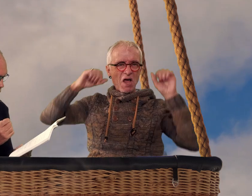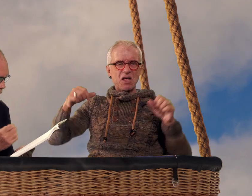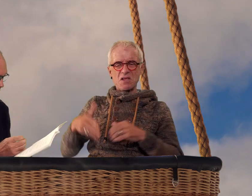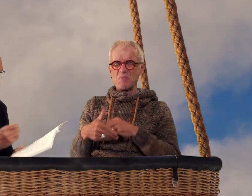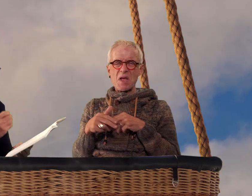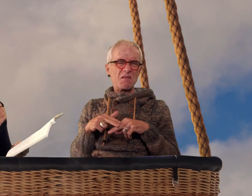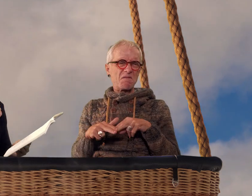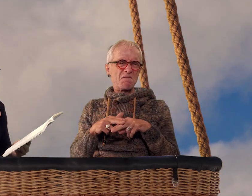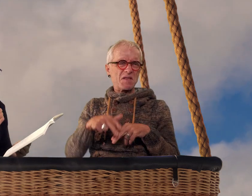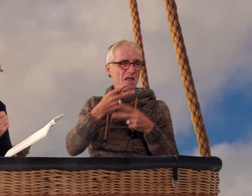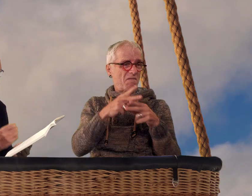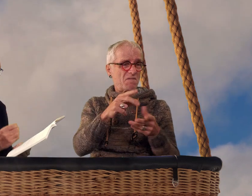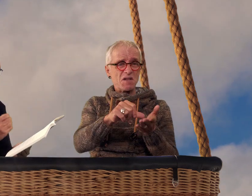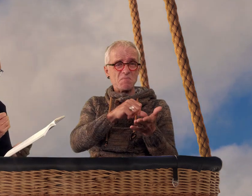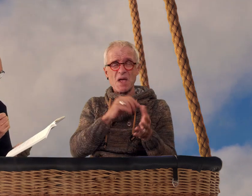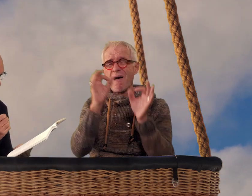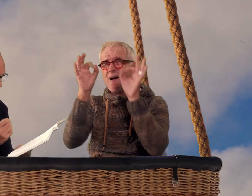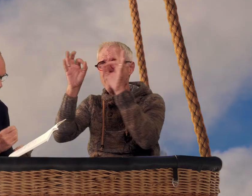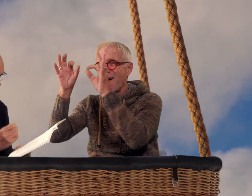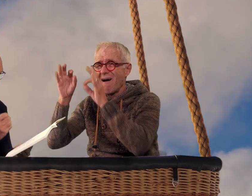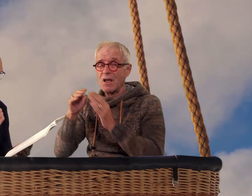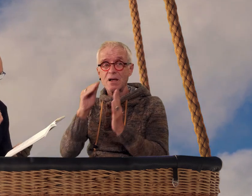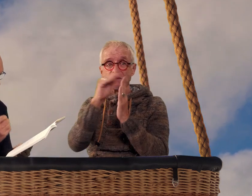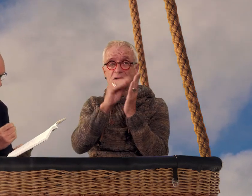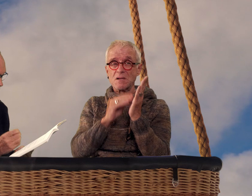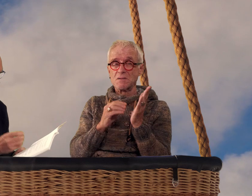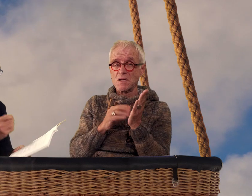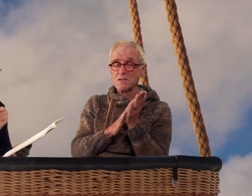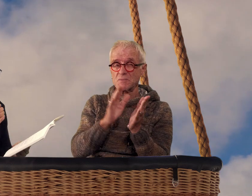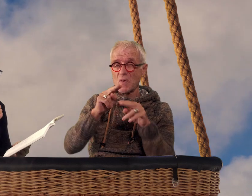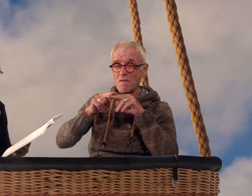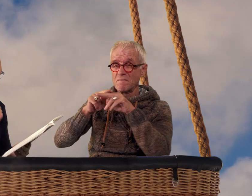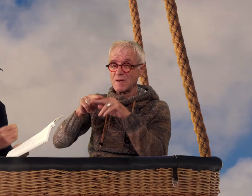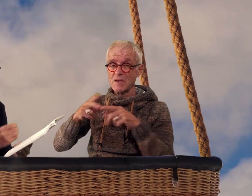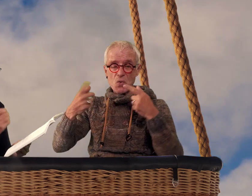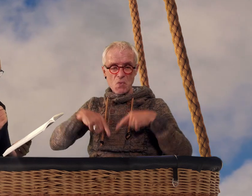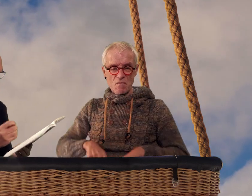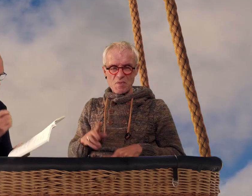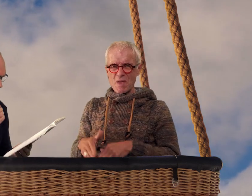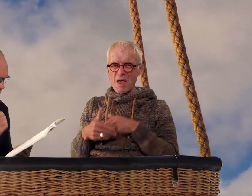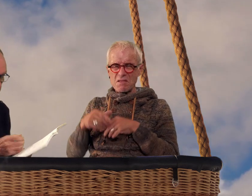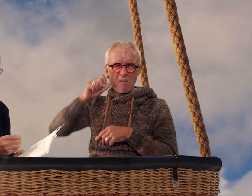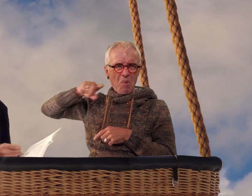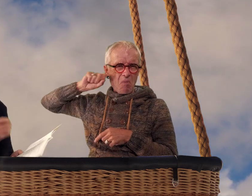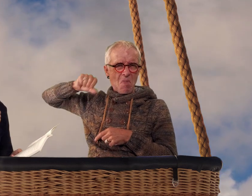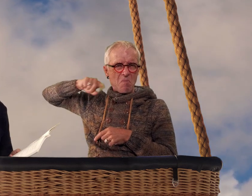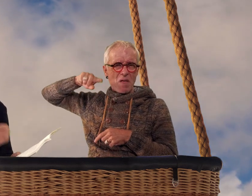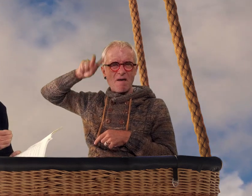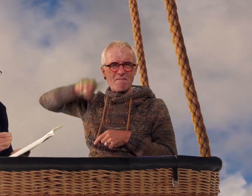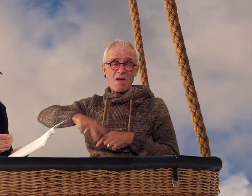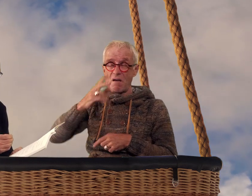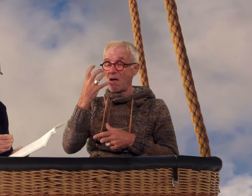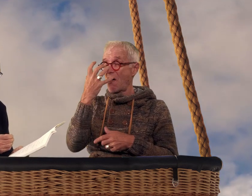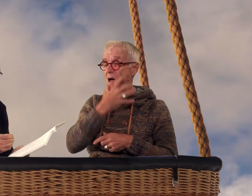venue à mon secours, pas une ville n'a rempli mes listes de souscriptions, pas un gouvernement n'a voulu m'entendre, c'est